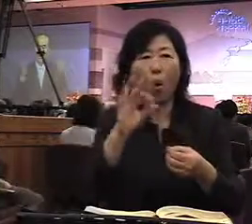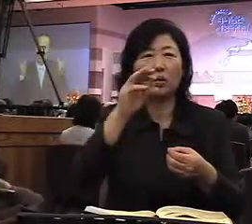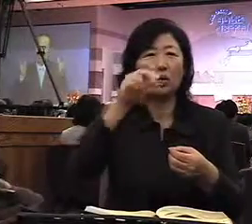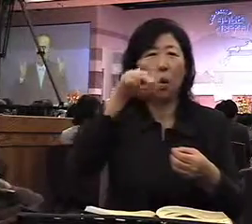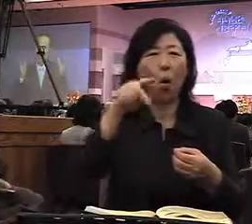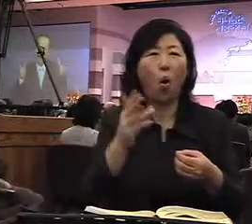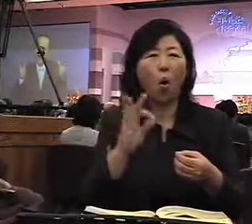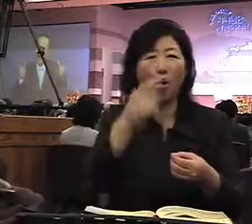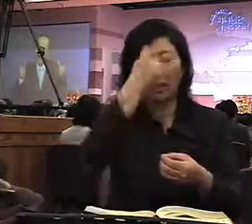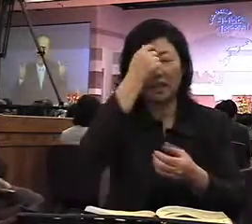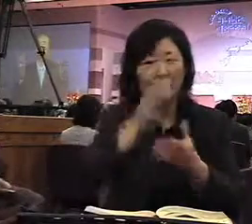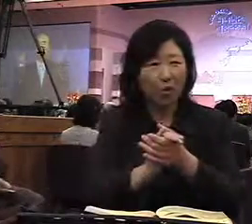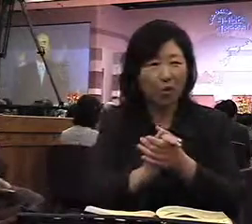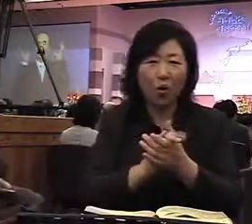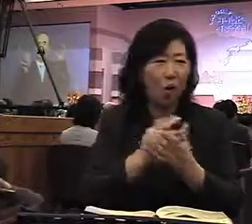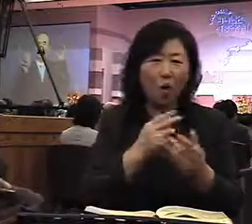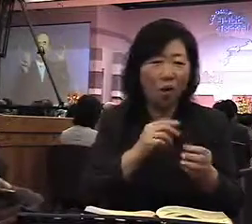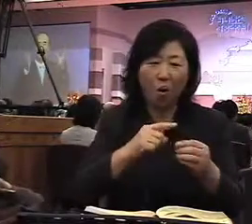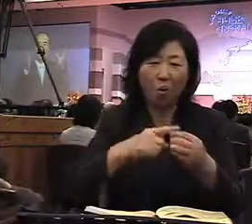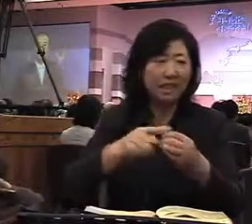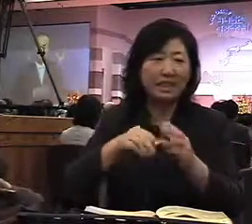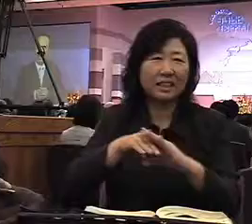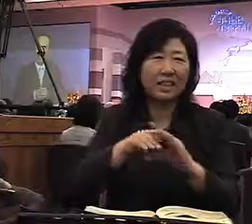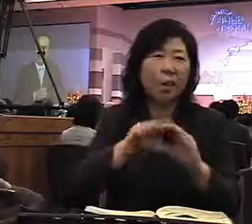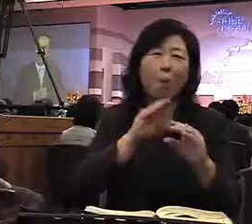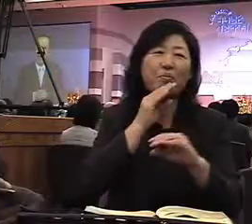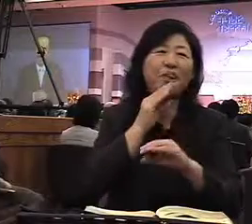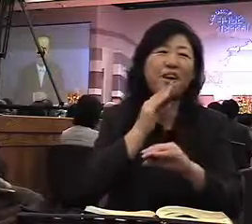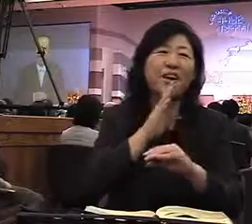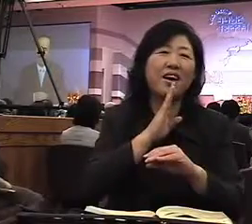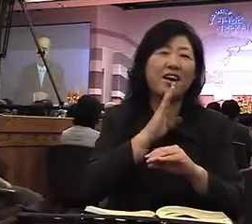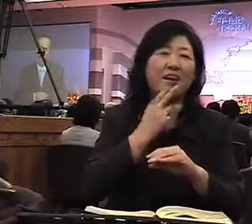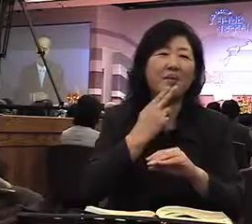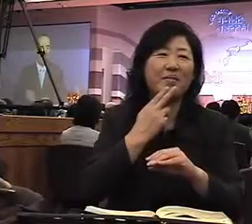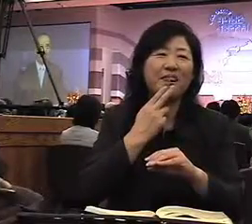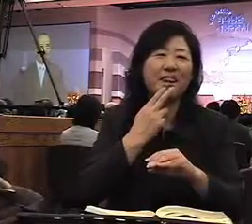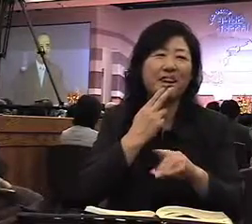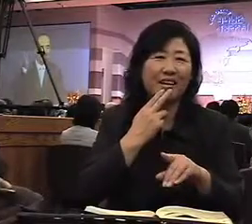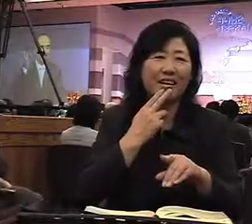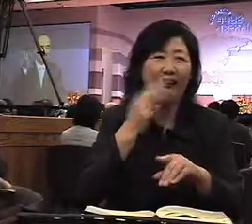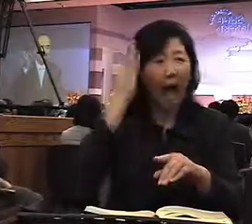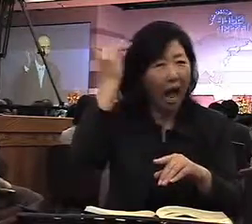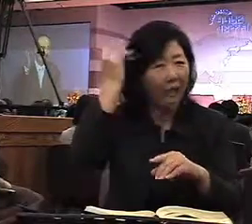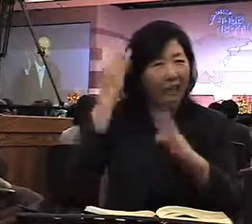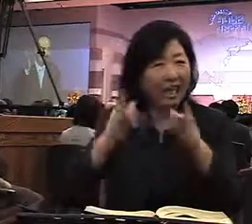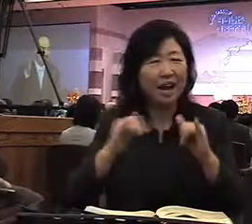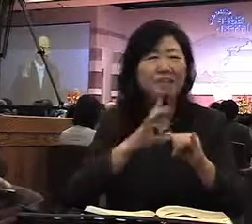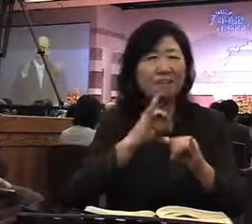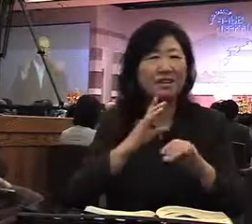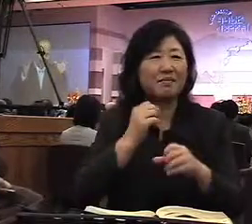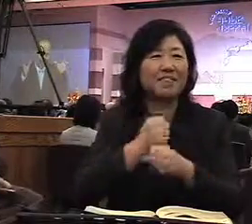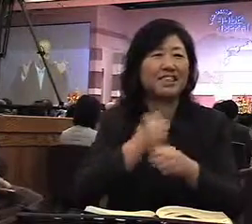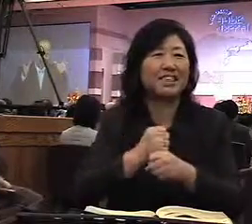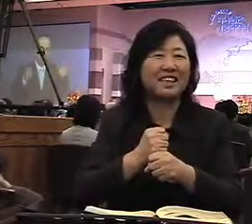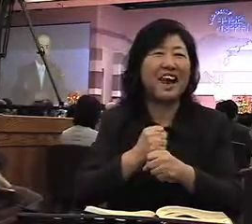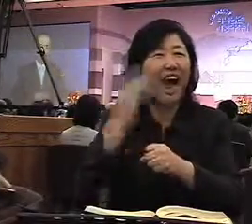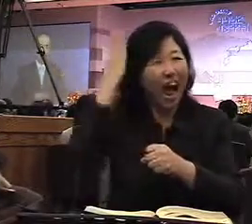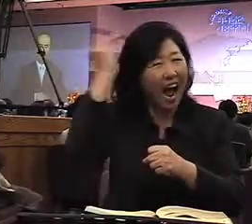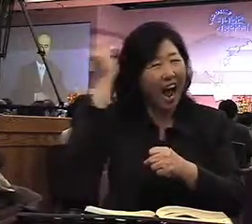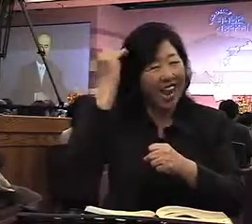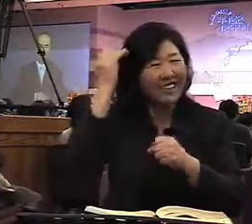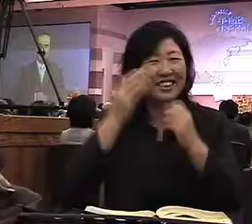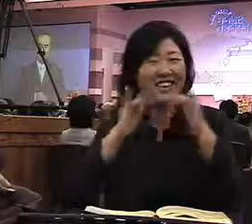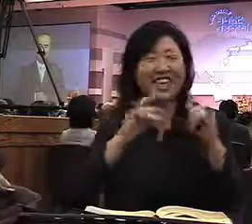근데 한국 때문에 만들어진 건데 어쩐지 기도를 하는 거라고 하냐면 미국이고 영국이고 불란서고 코리안 스타일 기도합시다면